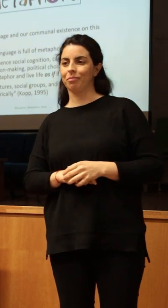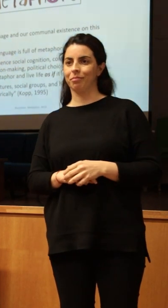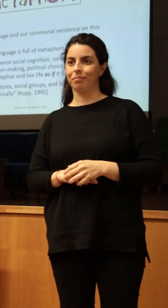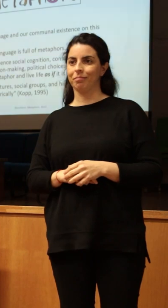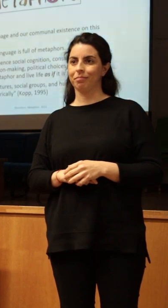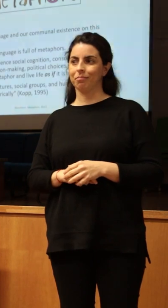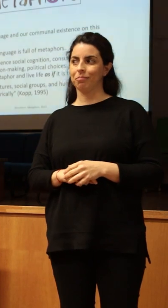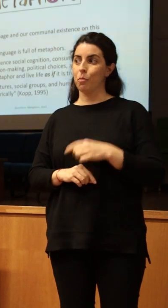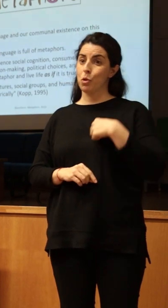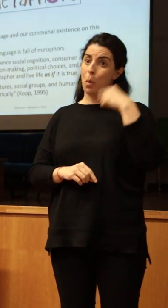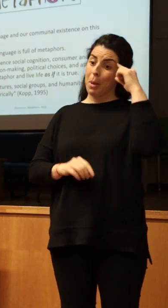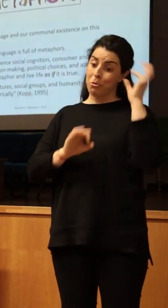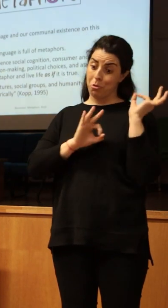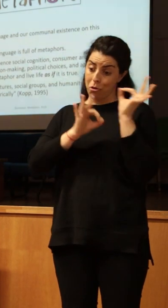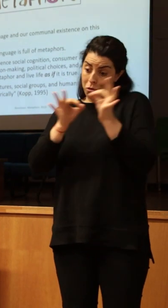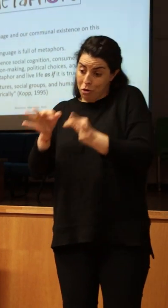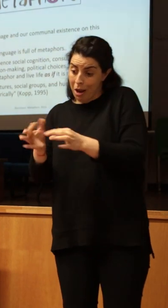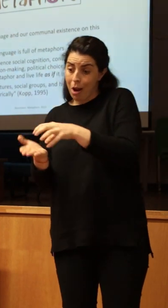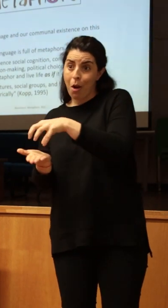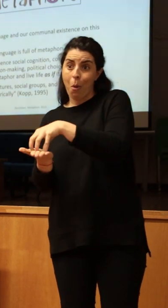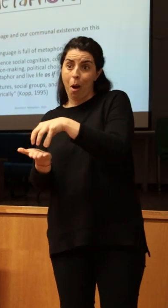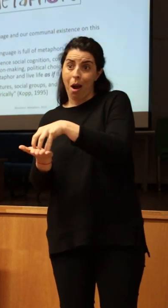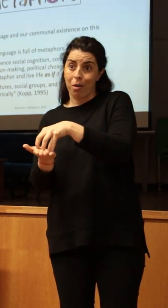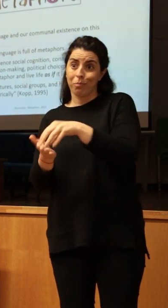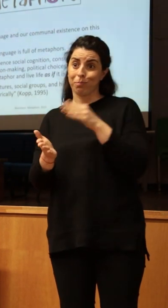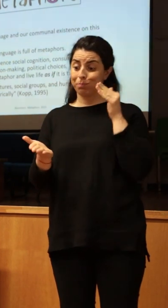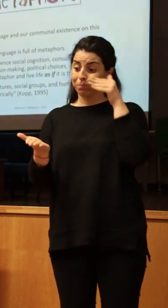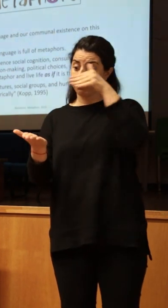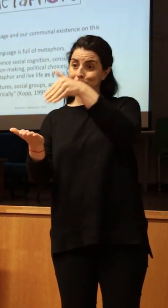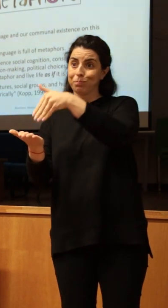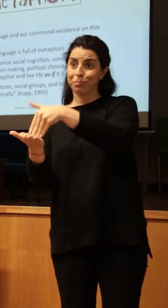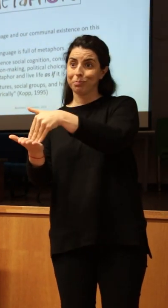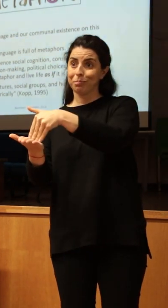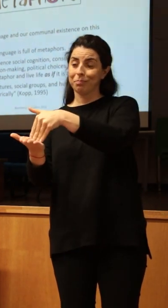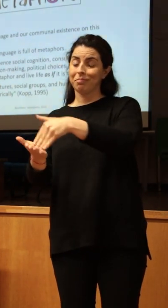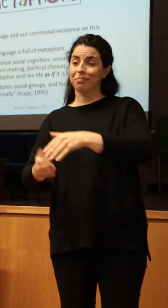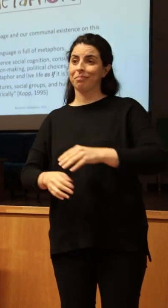Yo diría llegar al destino, ¿no? No sé. Yes. To reach the destiny, to be able to reach the destiny.